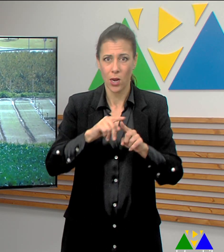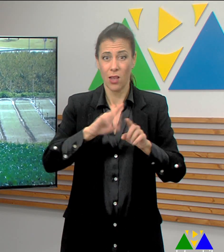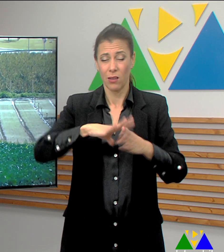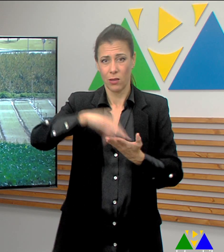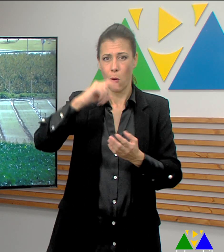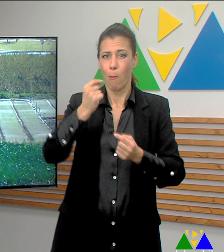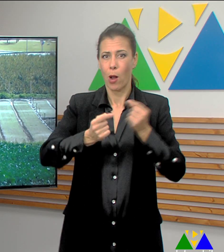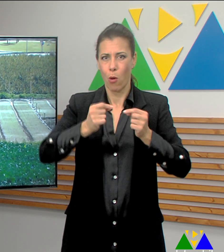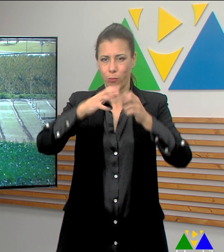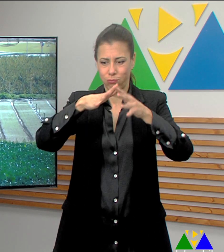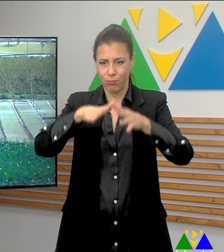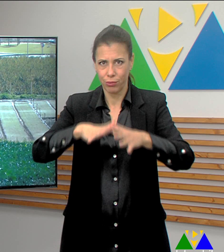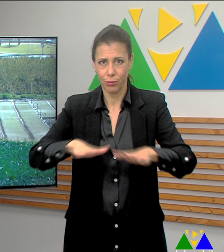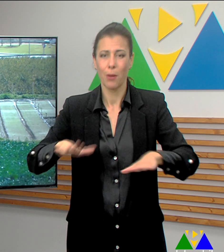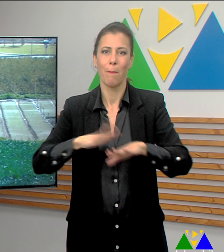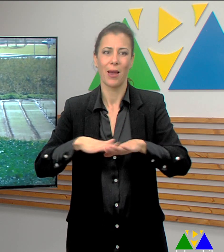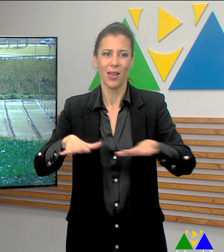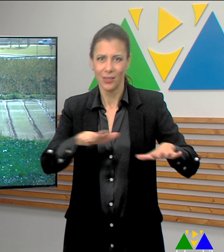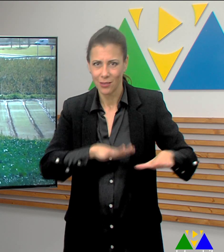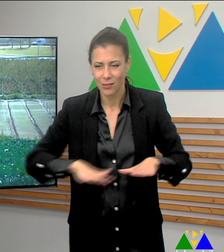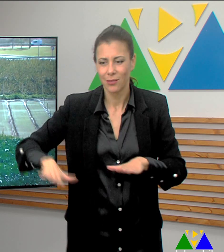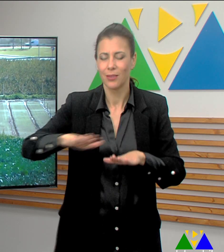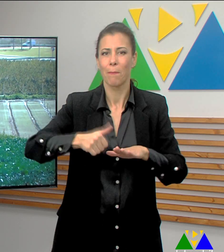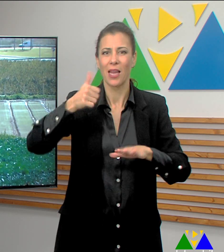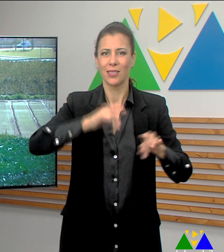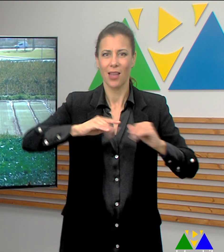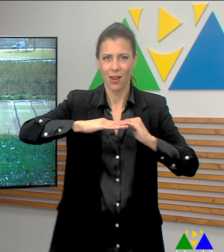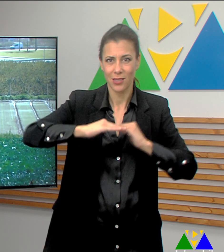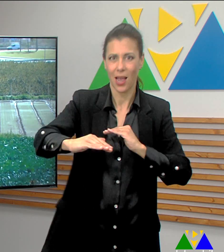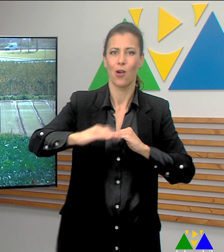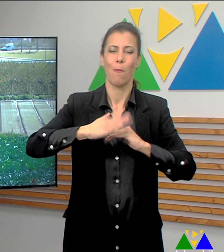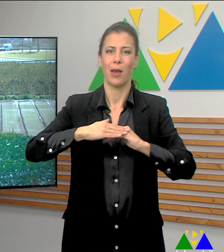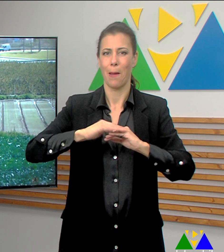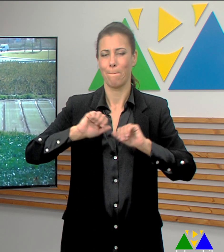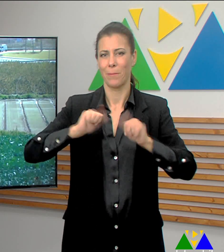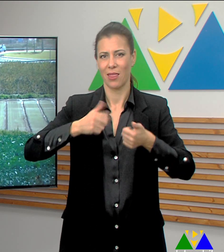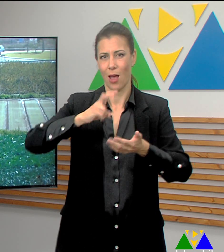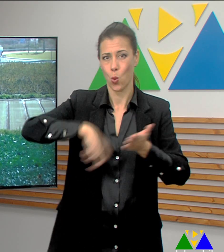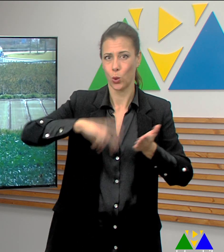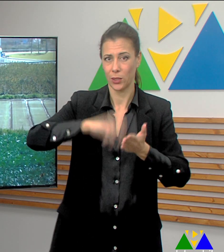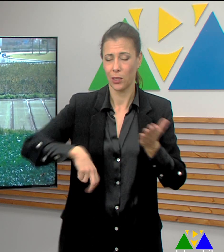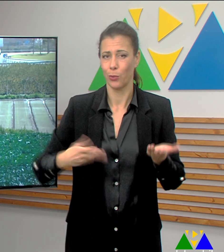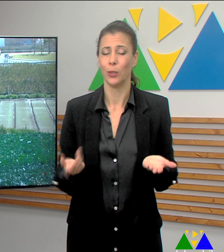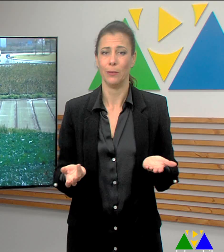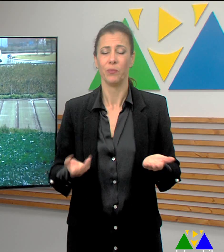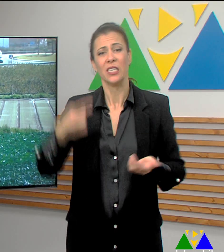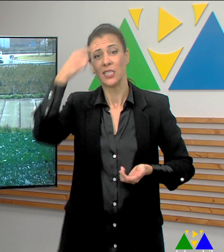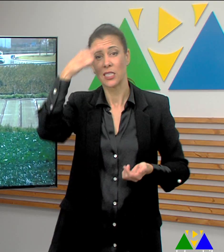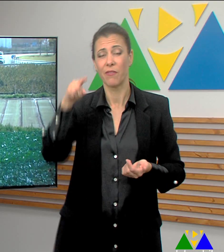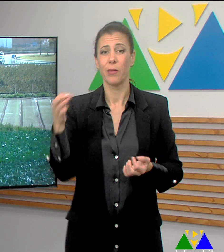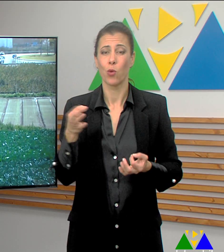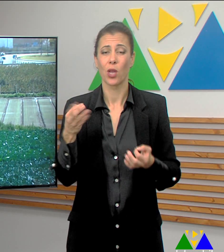desmontarlas poco a poco para poner las tierras, allanar el terreno para poner las tierras en cultivo. Ajá. Y sabemos que